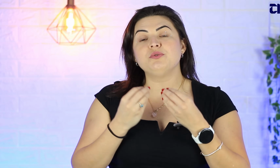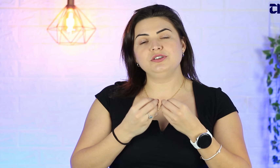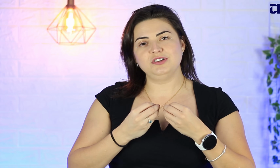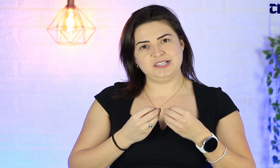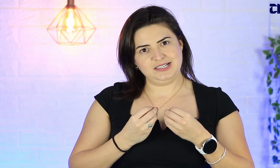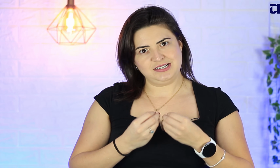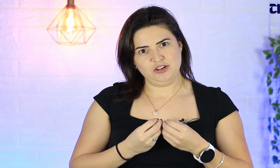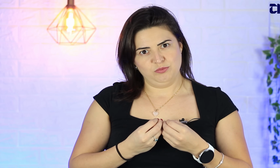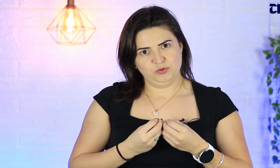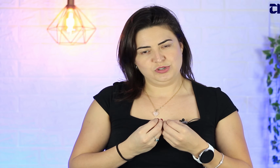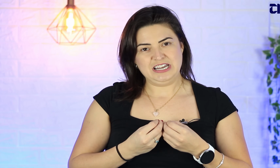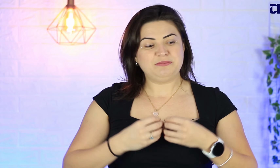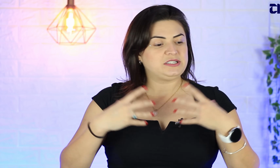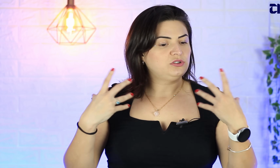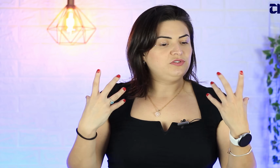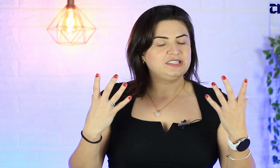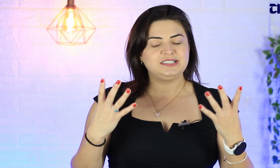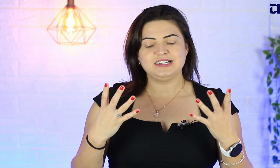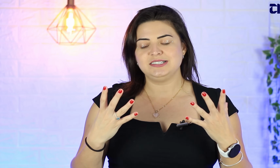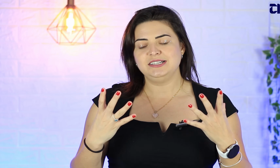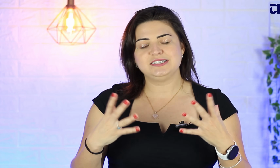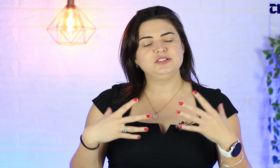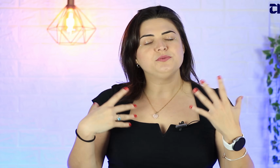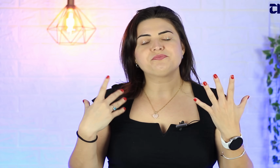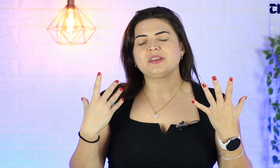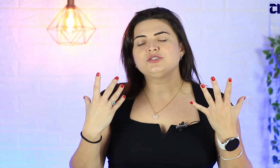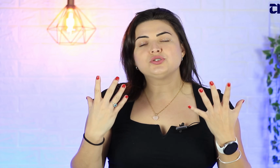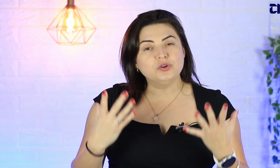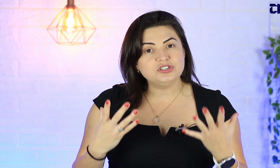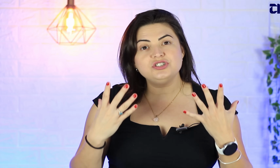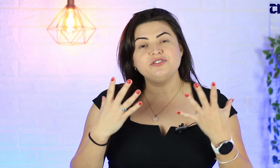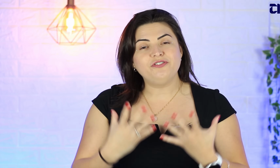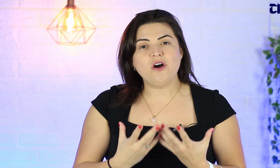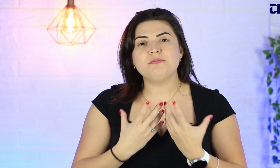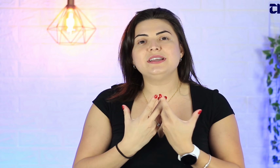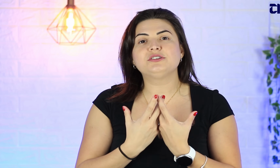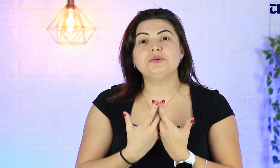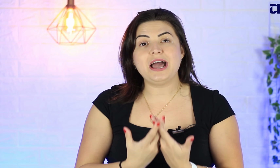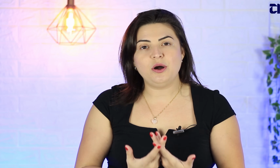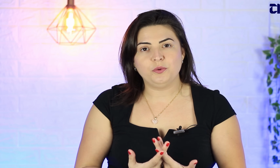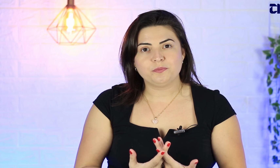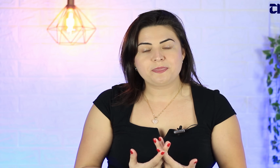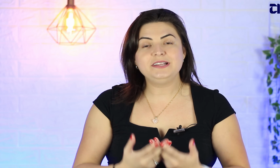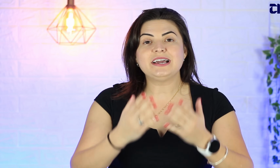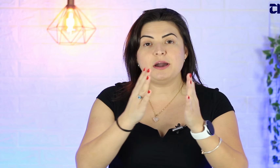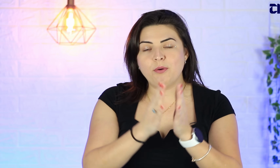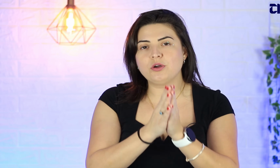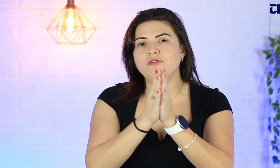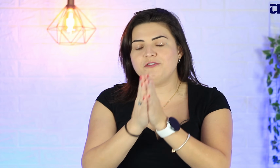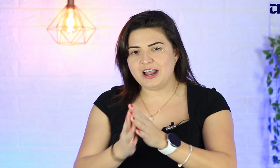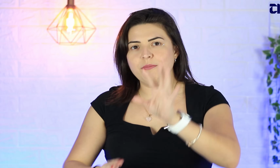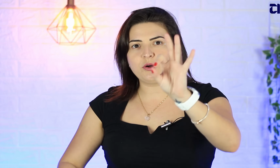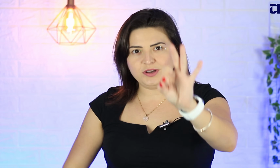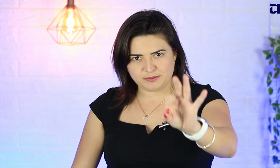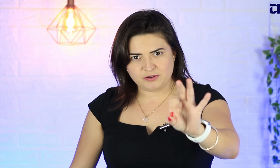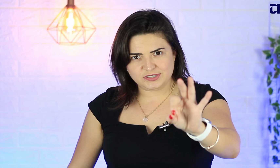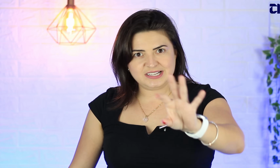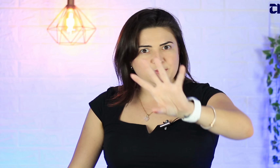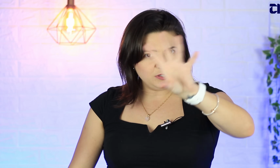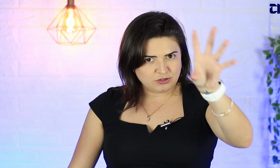que quando você está no mundo da Libras, quando você está sinalizando, surge de forma natural. E daqui a pouco eu vou falar uma coisa para vocês. Depois